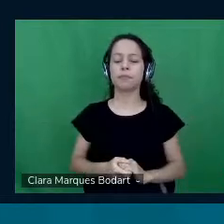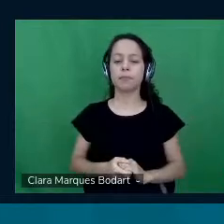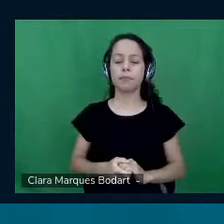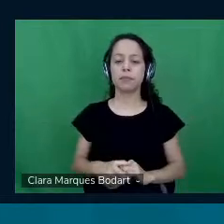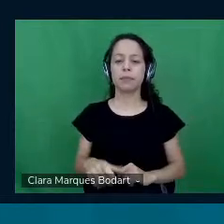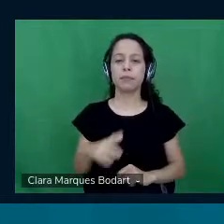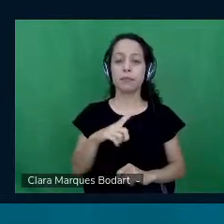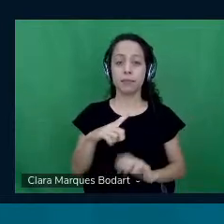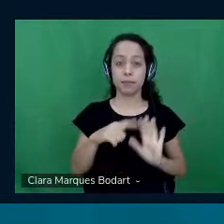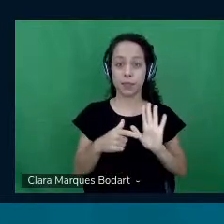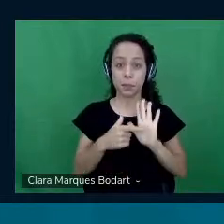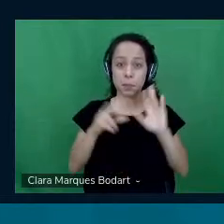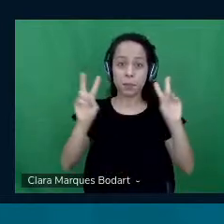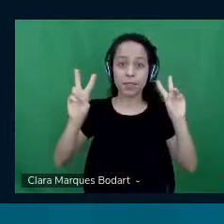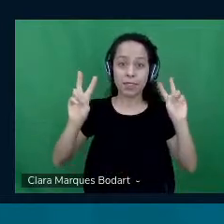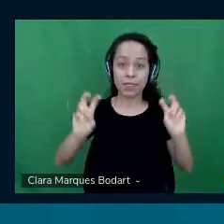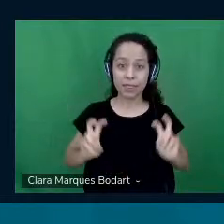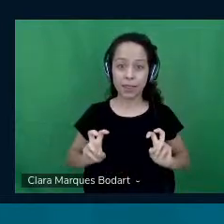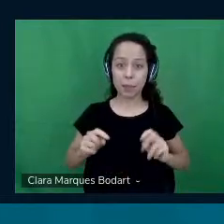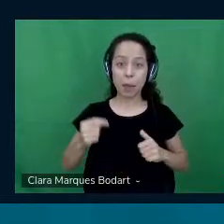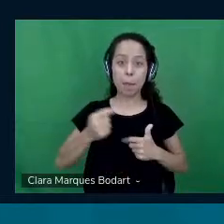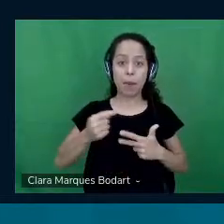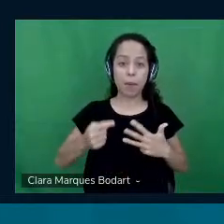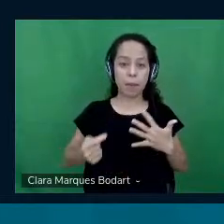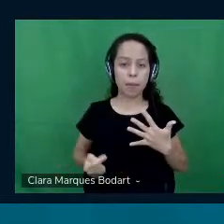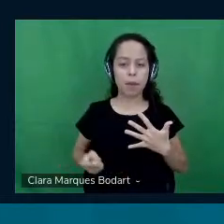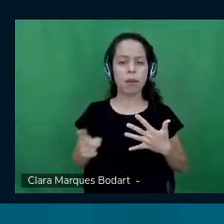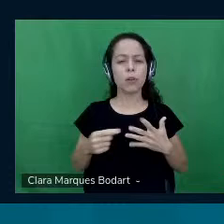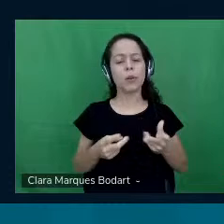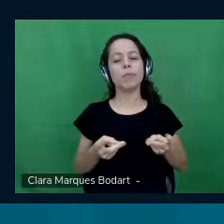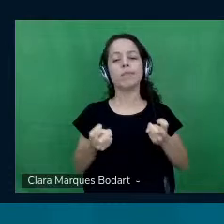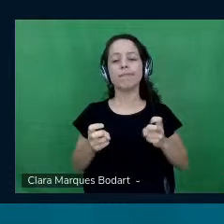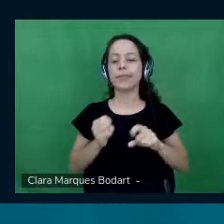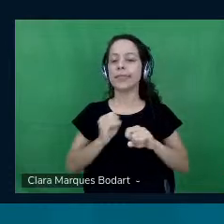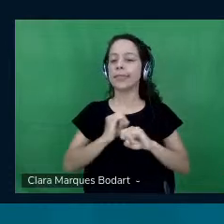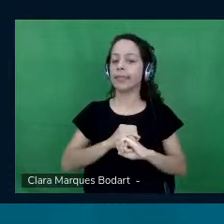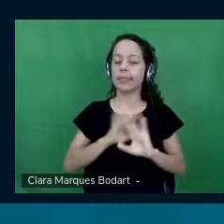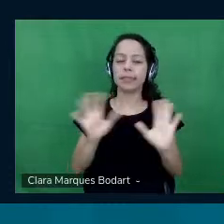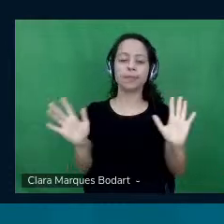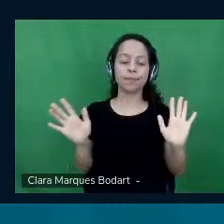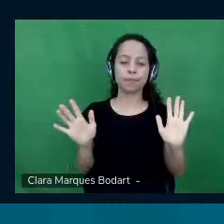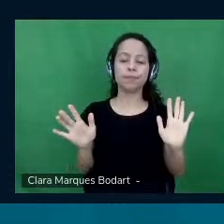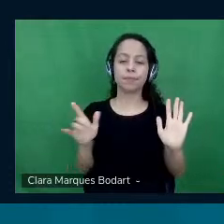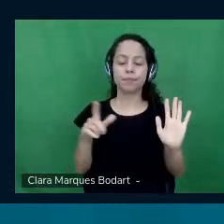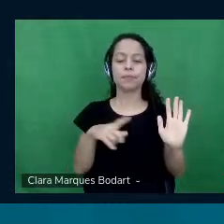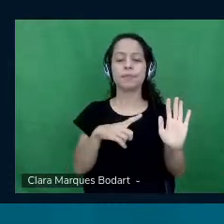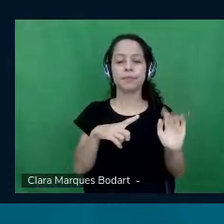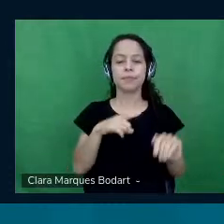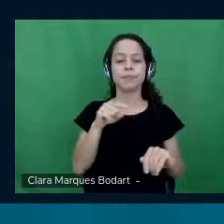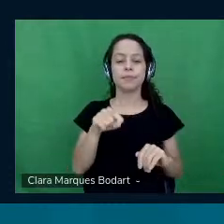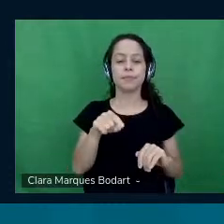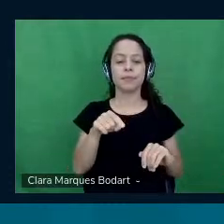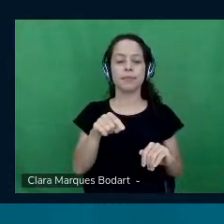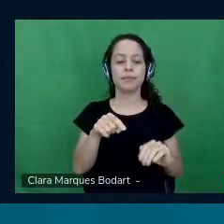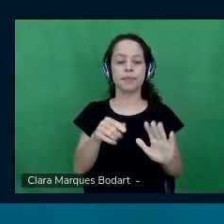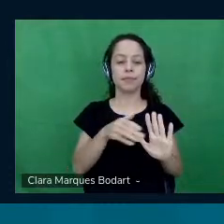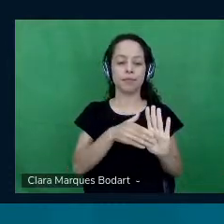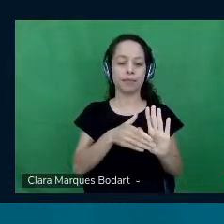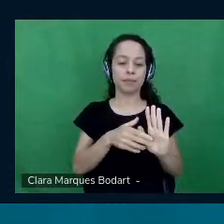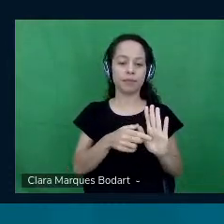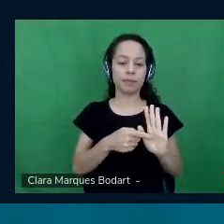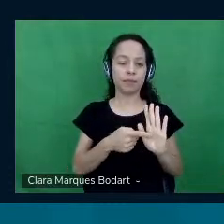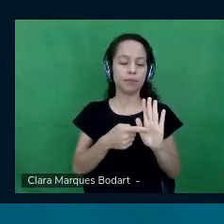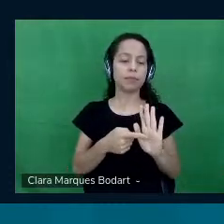de motivos já fica bastante claro, né, esse movimento de que a educação profissional